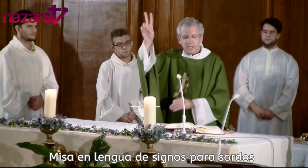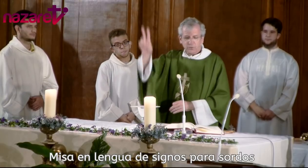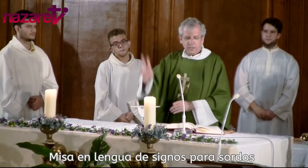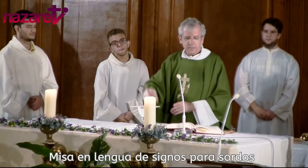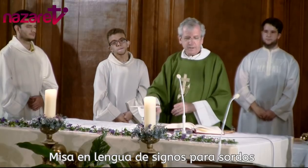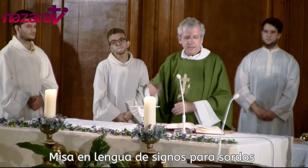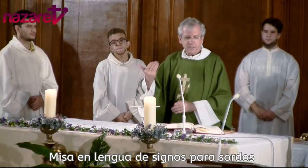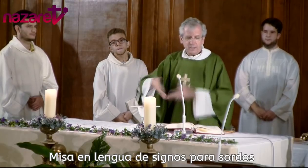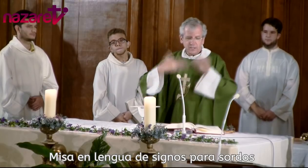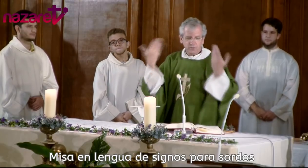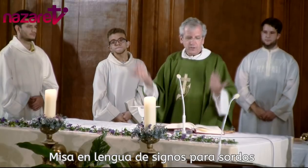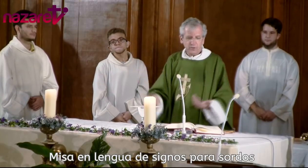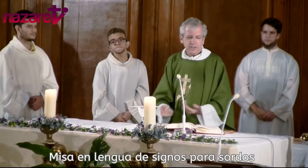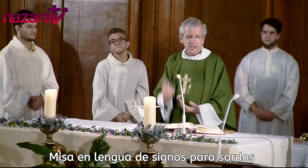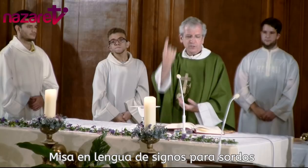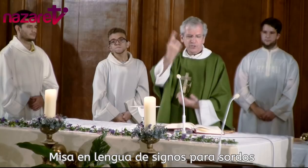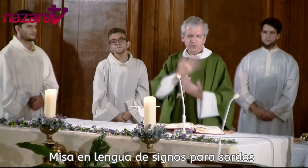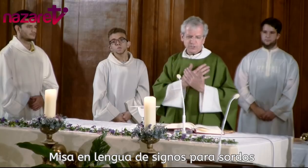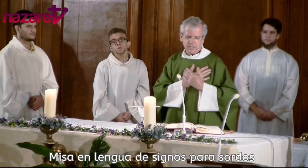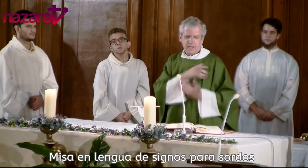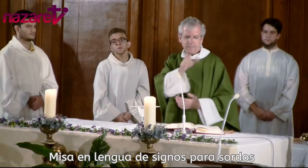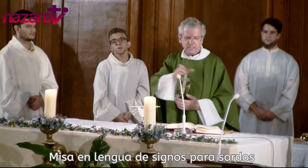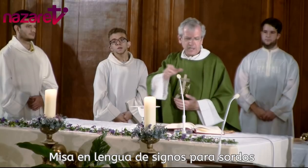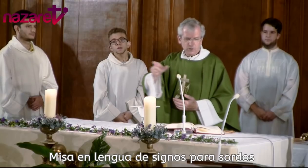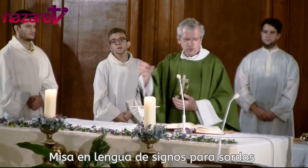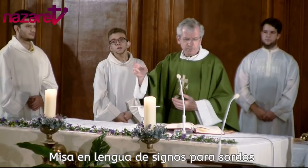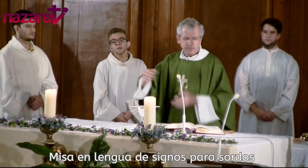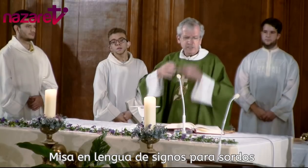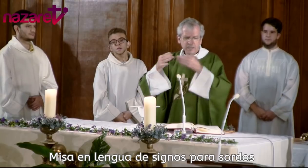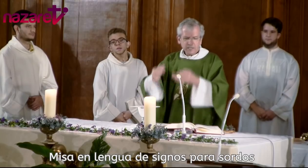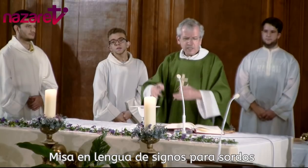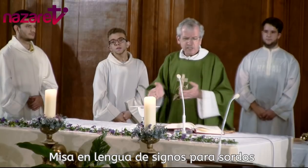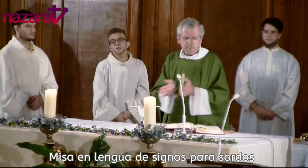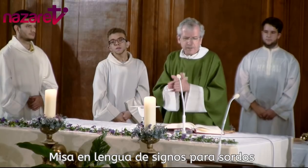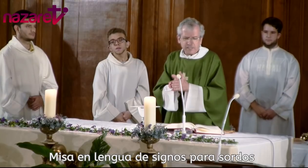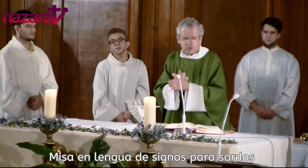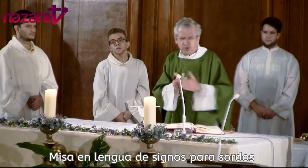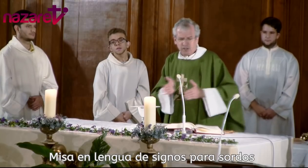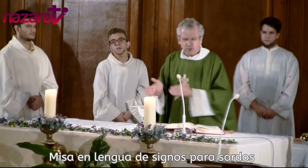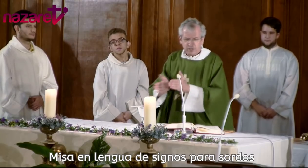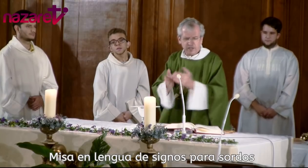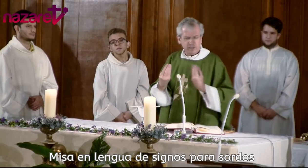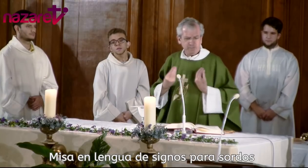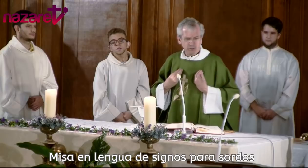Santo eres en verdad y digno de gloria, Dios que amas a los hombres y que siempre estás con ellos en el camino de la